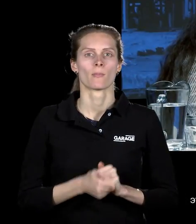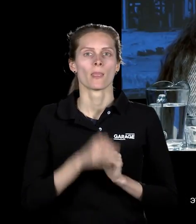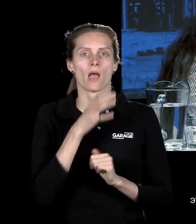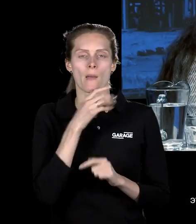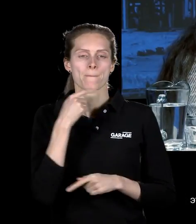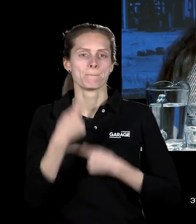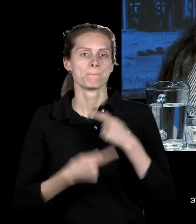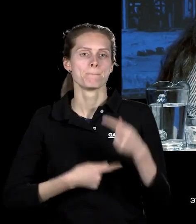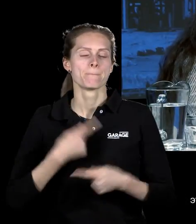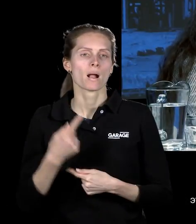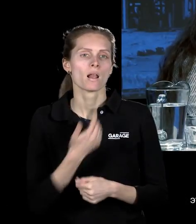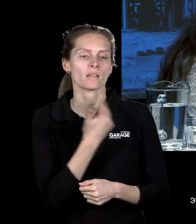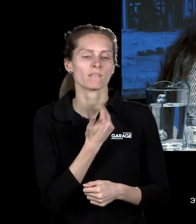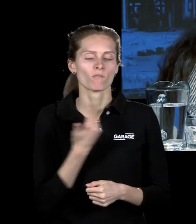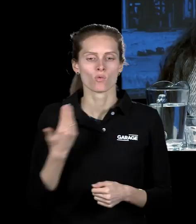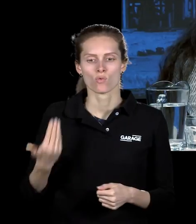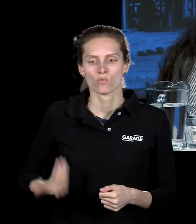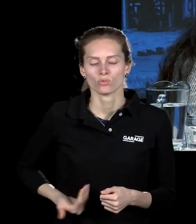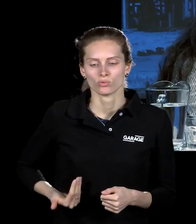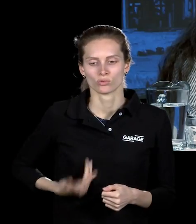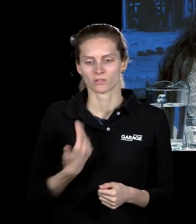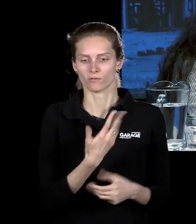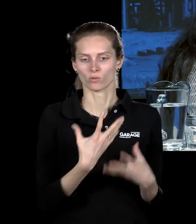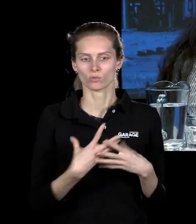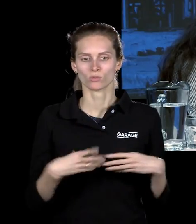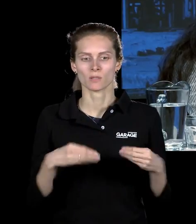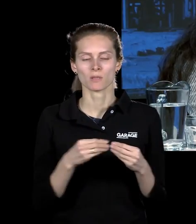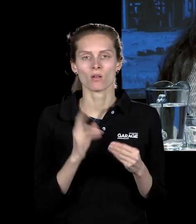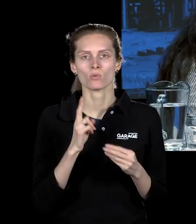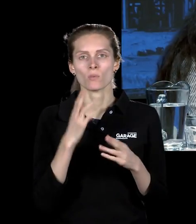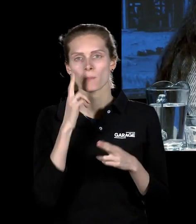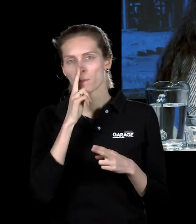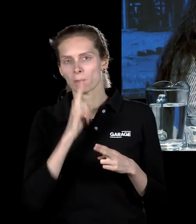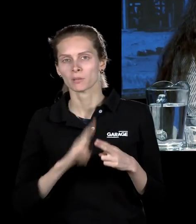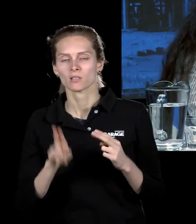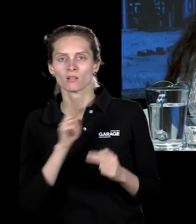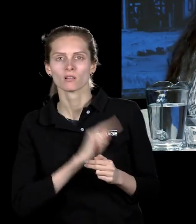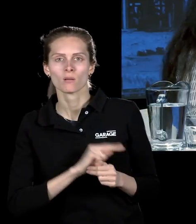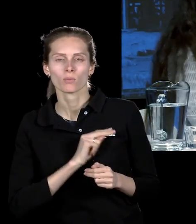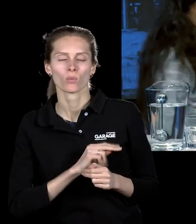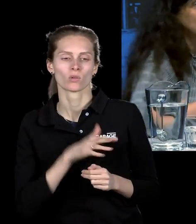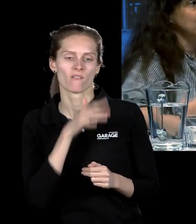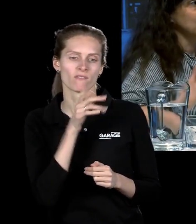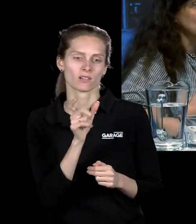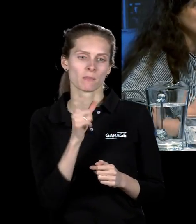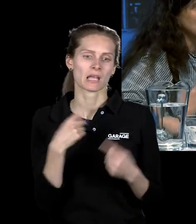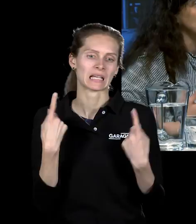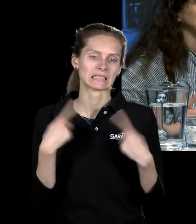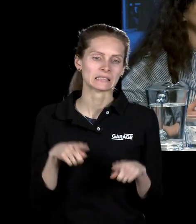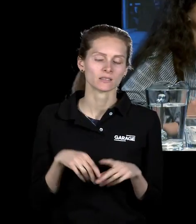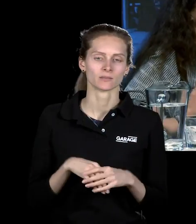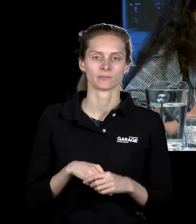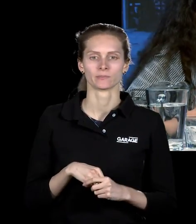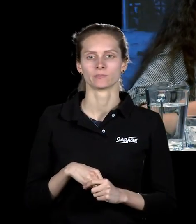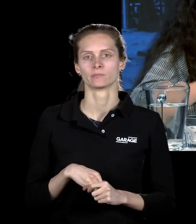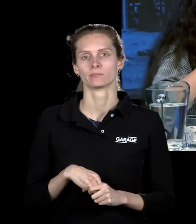предков, его семья, которая, наверное, многие из которых потеряли работу во время этого кризиса, то всегда некая эмоциональная нагрузка на самом